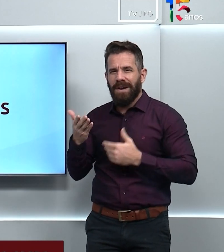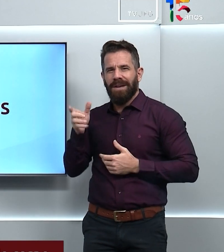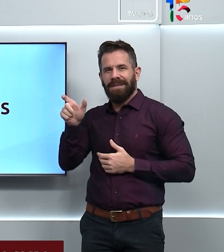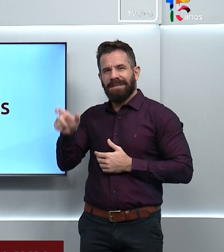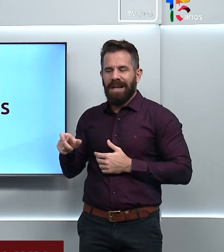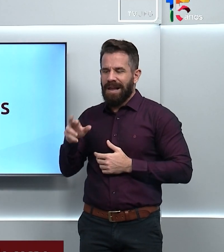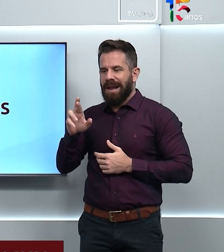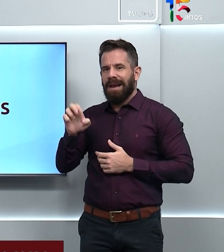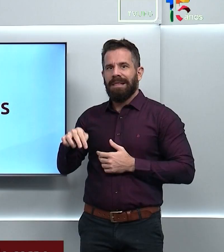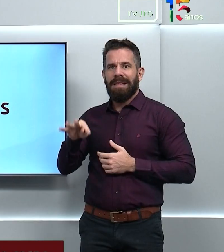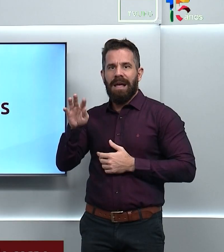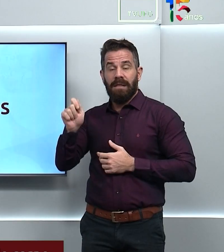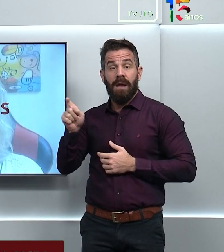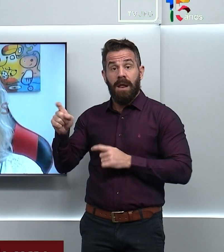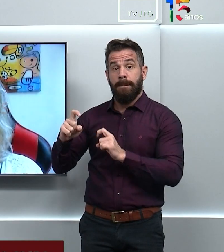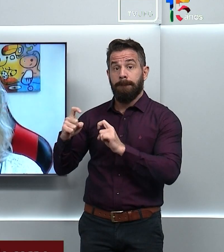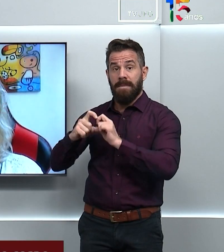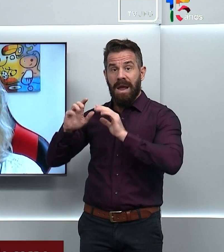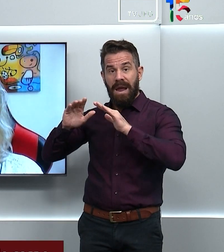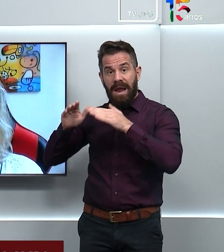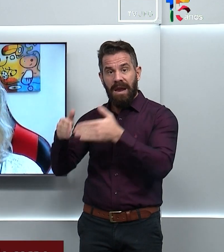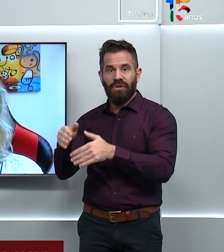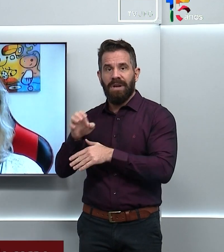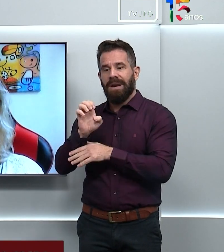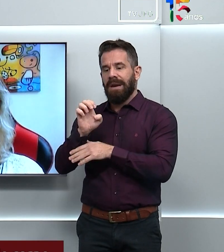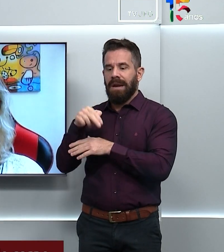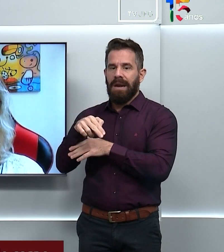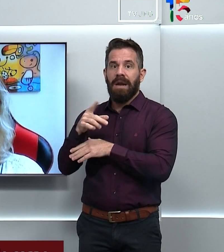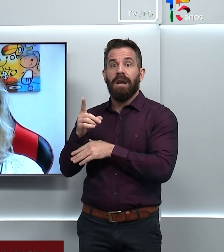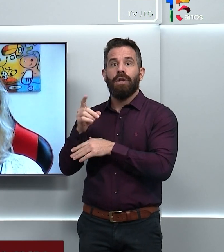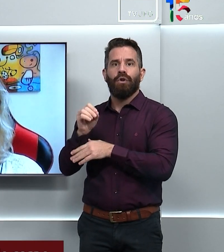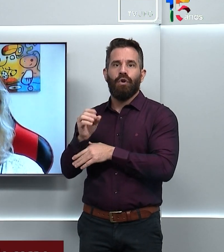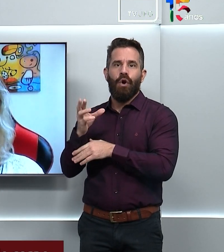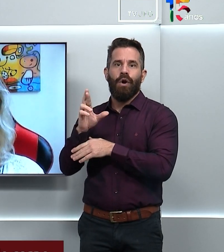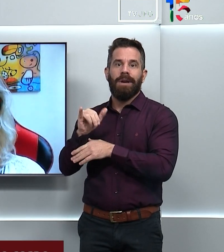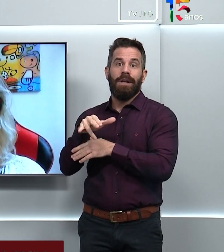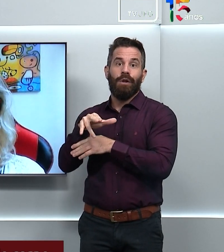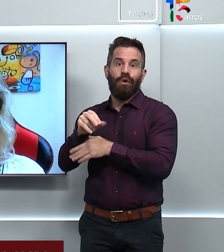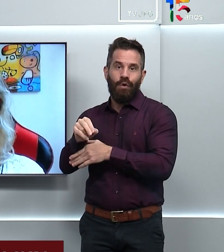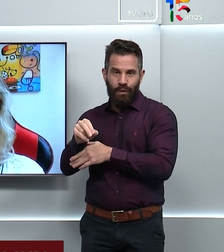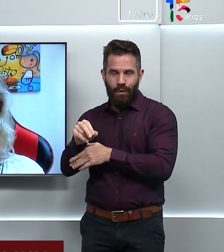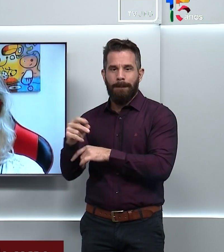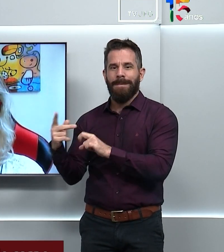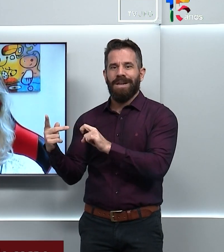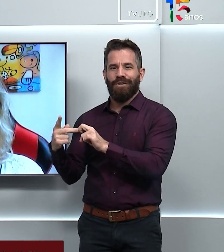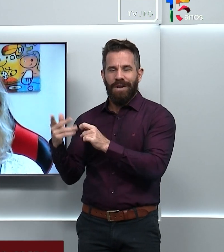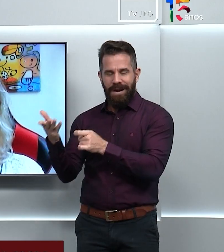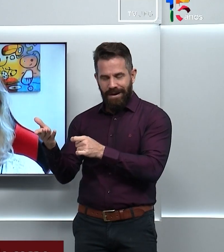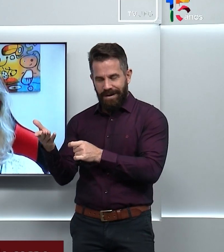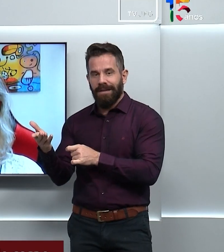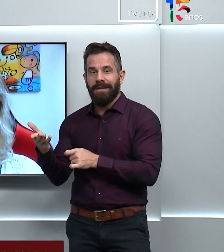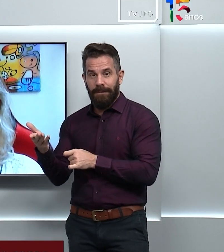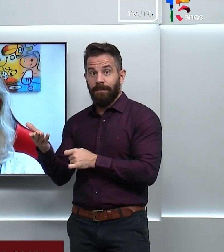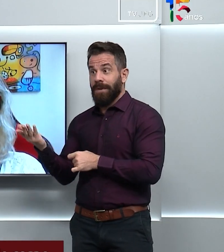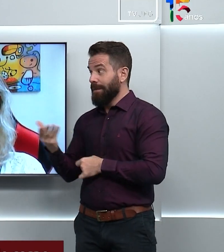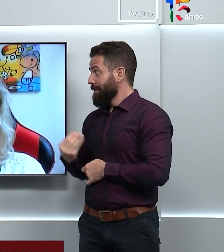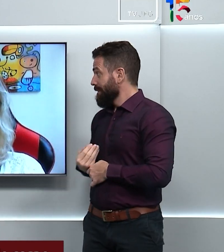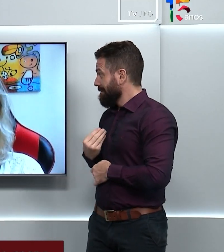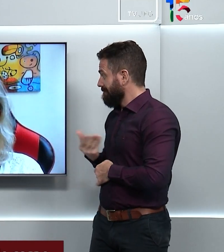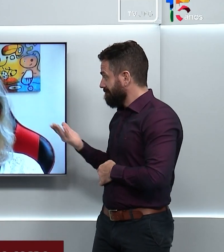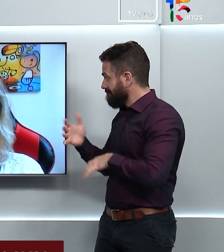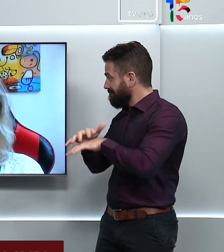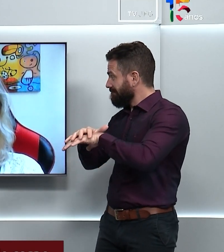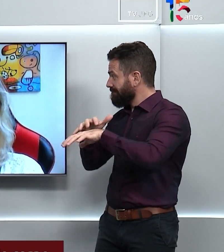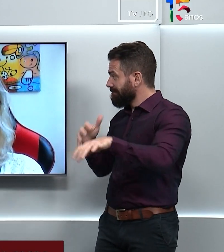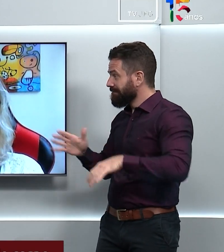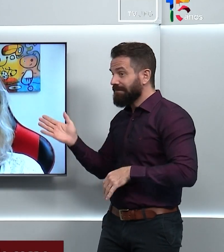Renata Machado, médica endocrinologista pediátrica e que aparece aqui de forma remota na nossa tela para conversar com a gente. Olá, doutora, muito obrigada